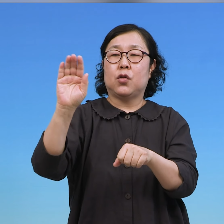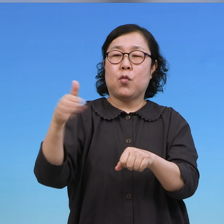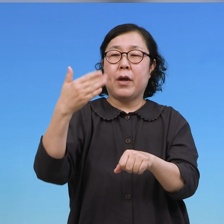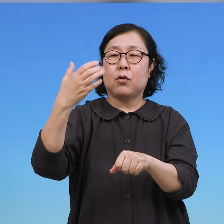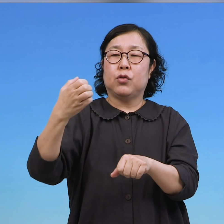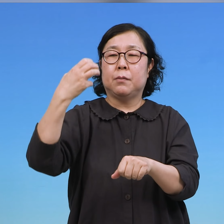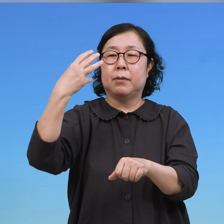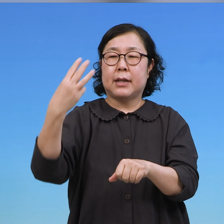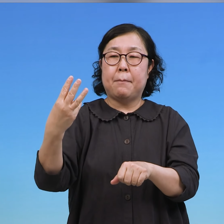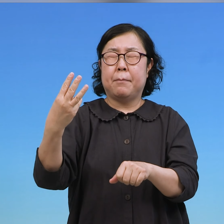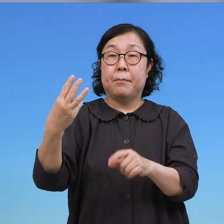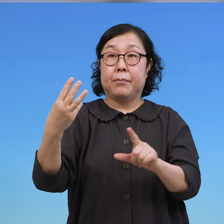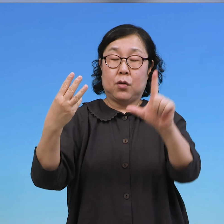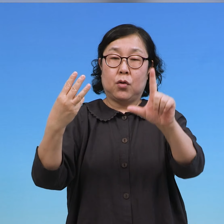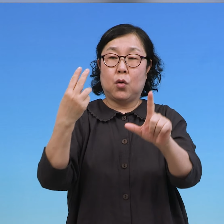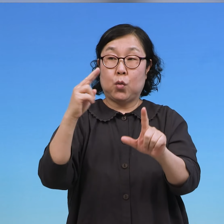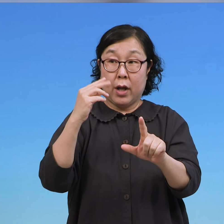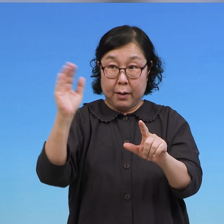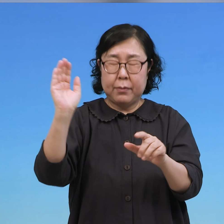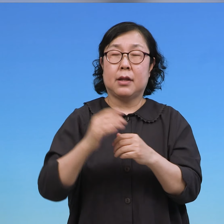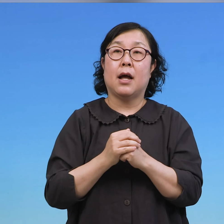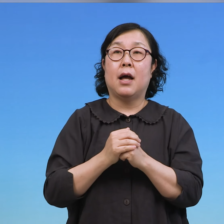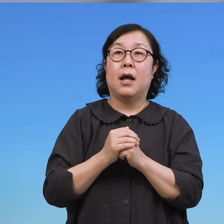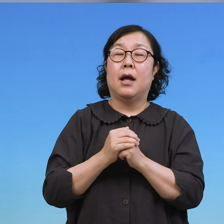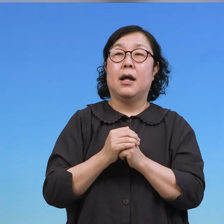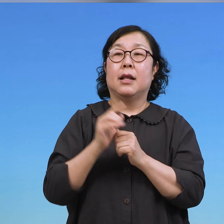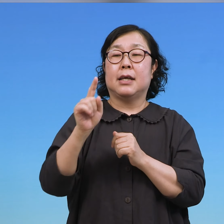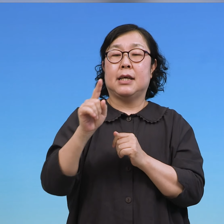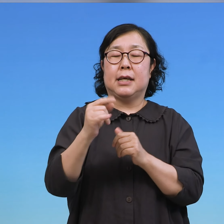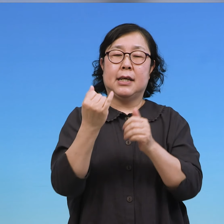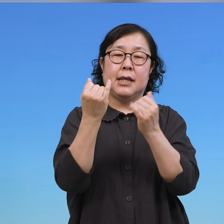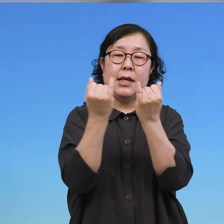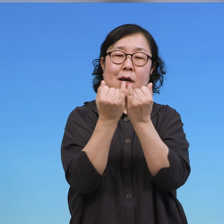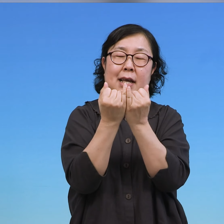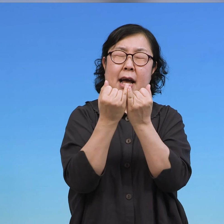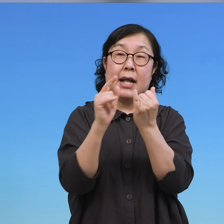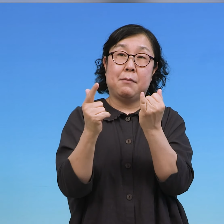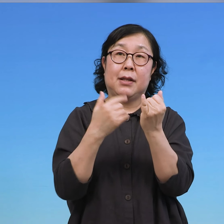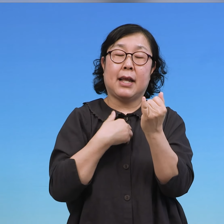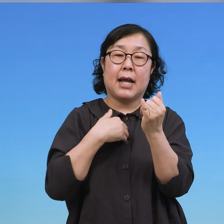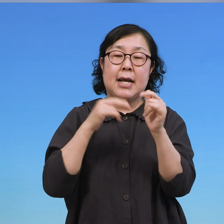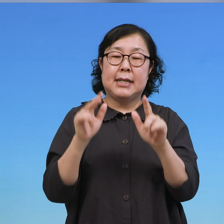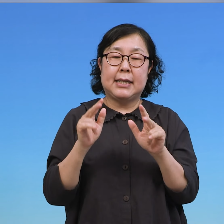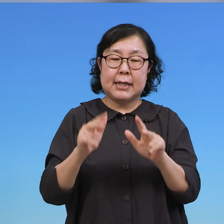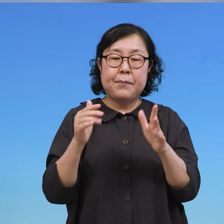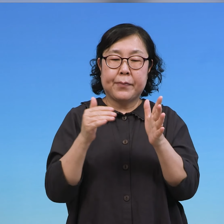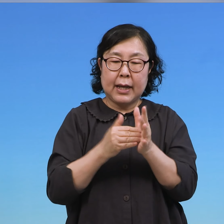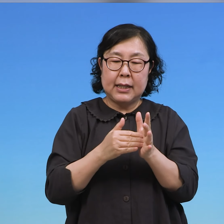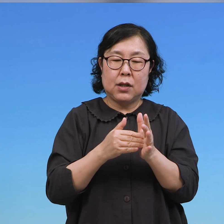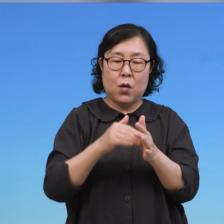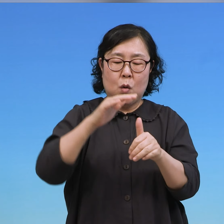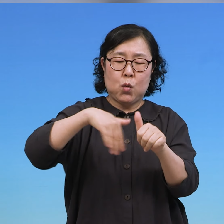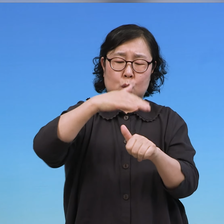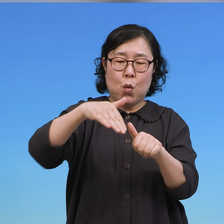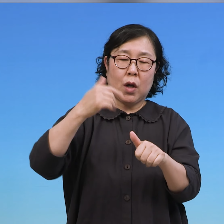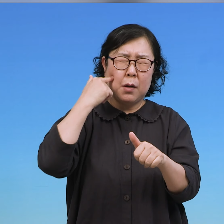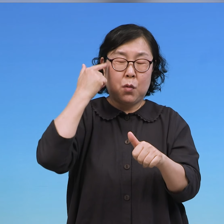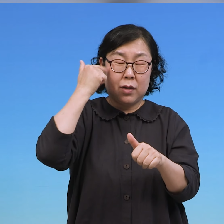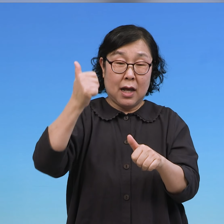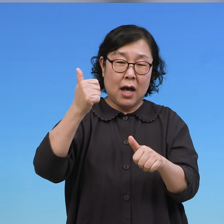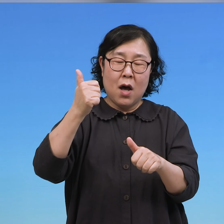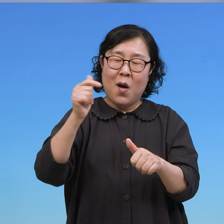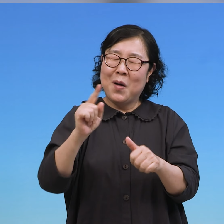93년으로 돌아가요, 마음이. 그래서 참 내가 이 여자 아니면 내가 지금도 내가 총각이 돼가지고 총각 목사가 됐으면